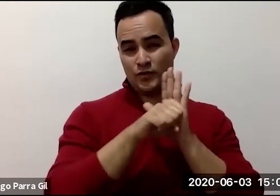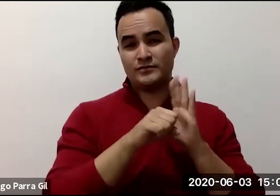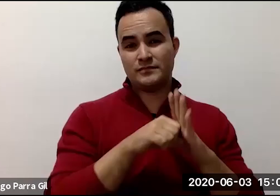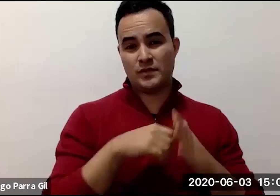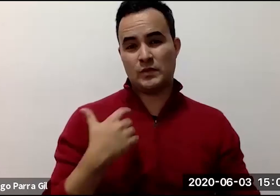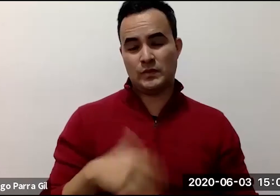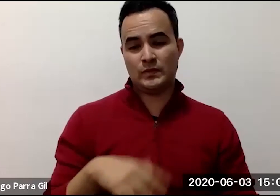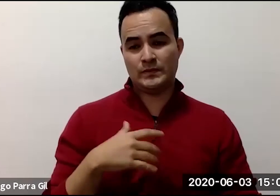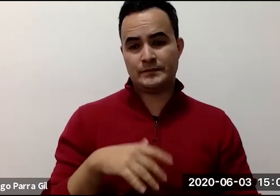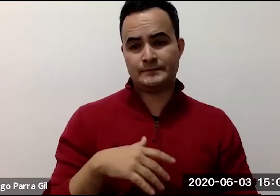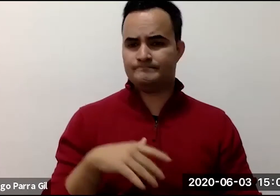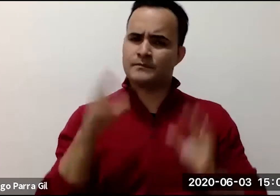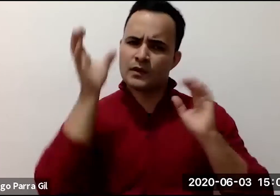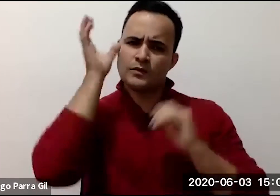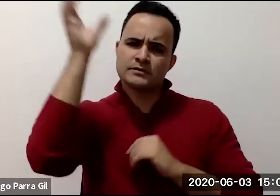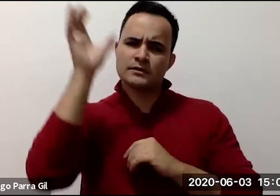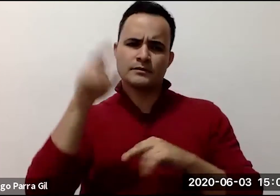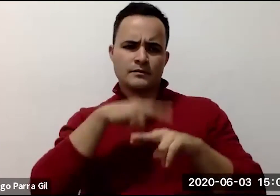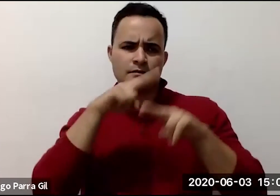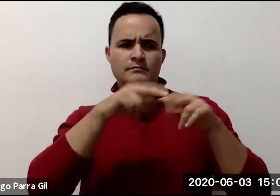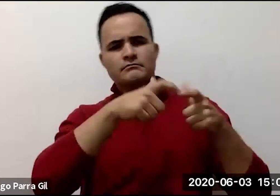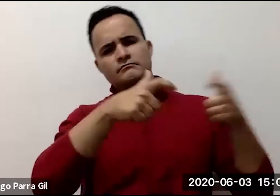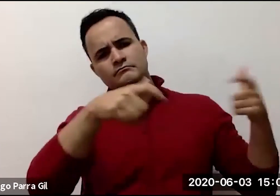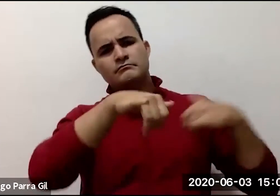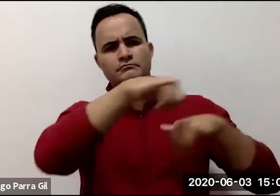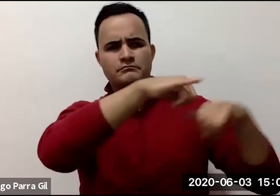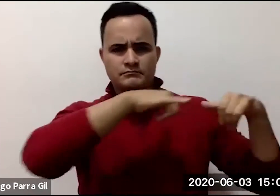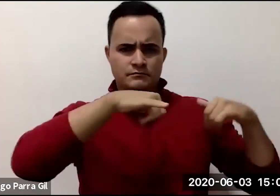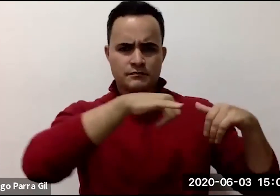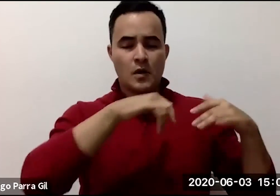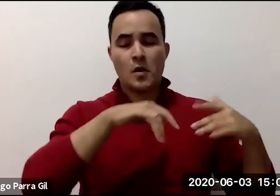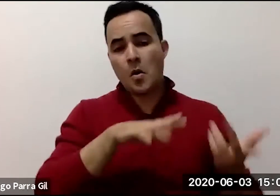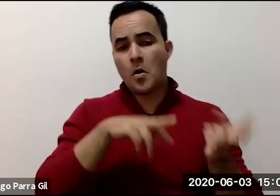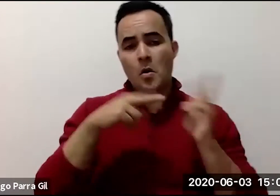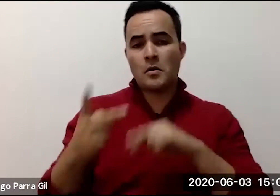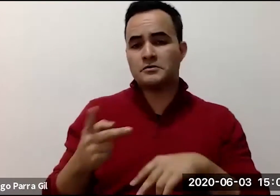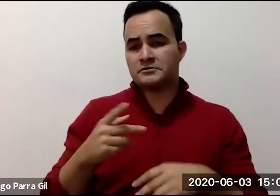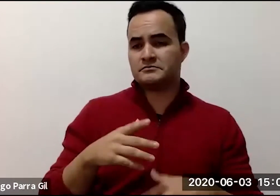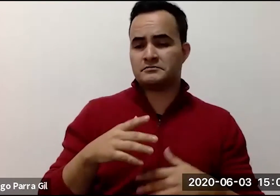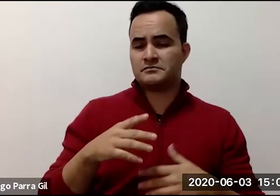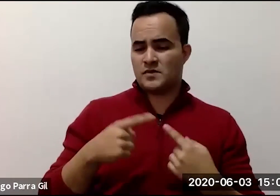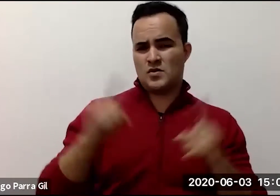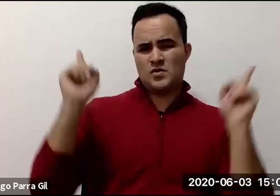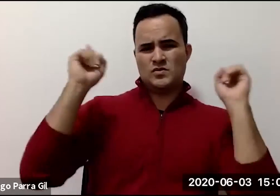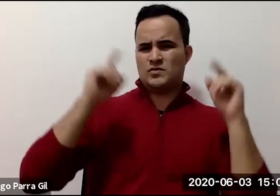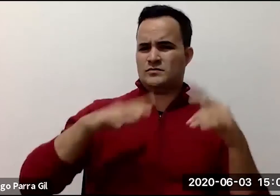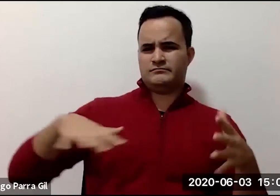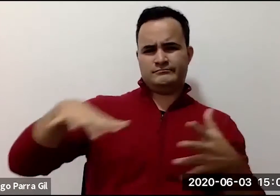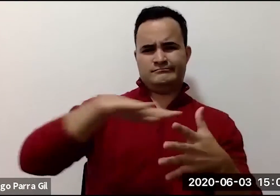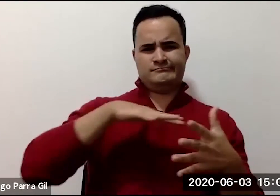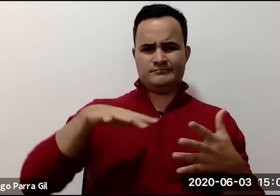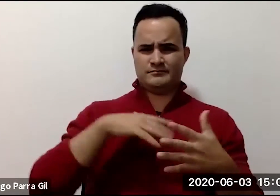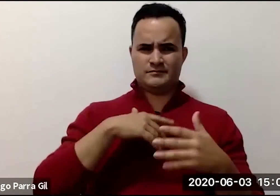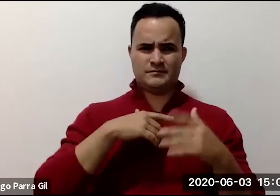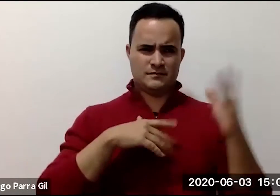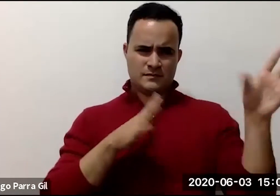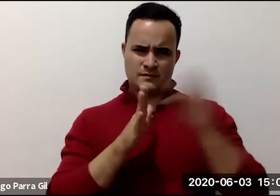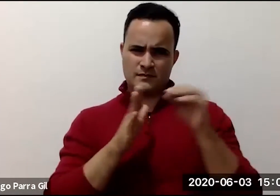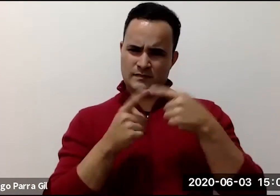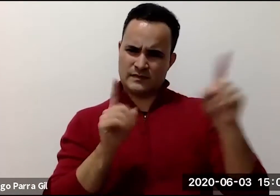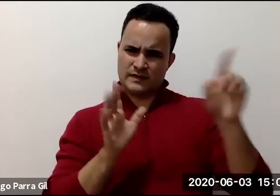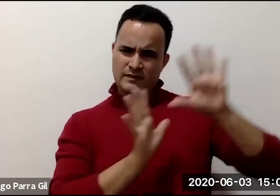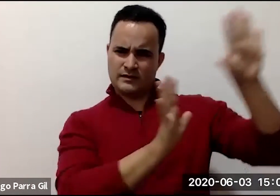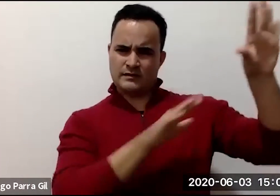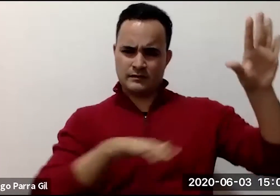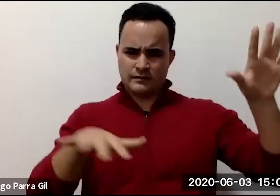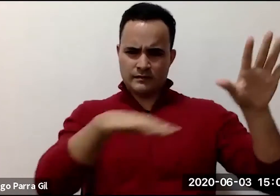la normalidad o la anormalidad de la vida universitaria, me surge la pregunta